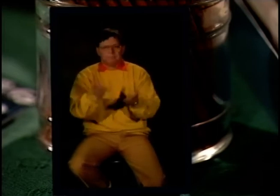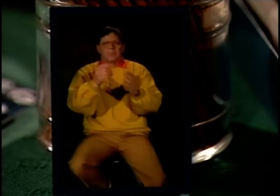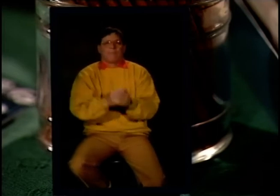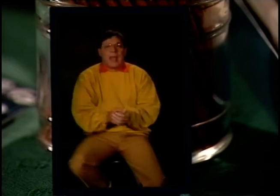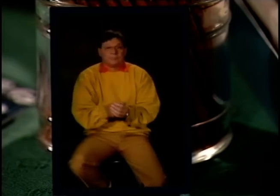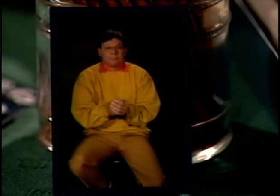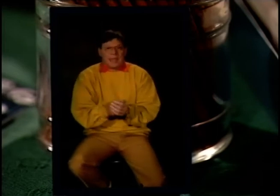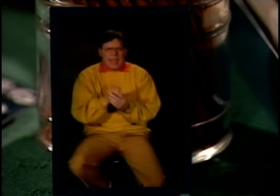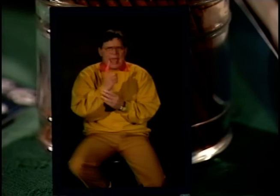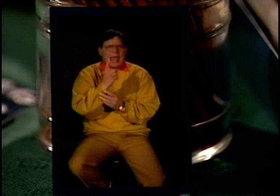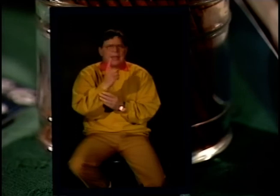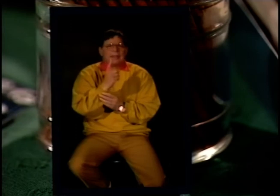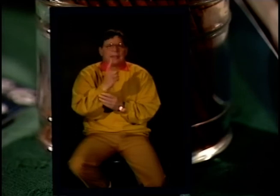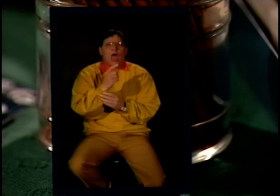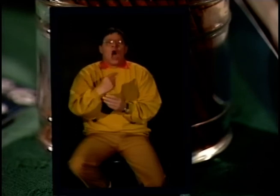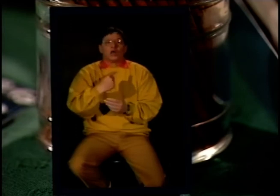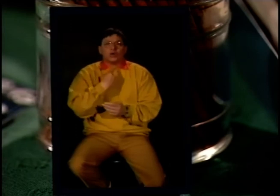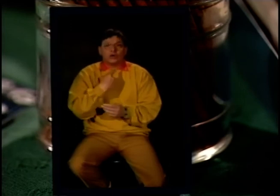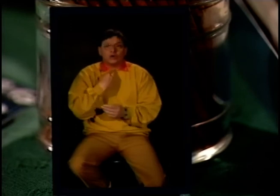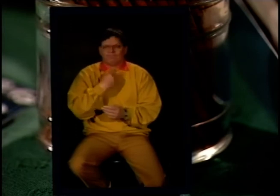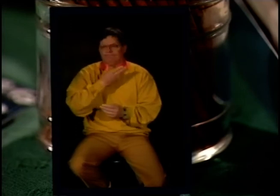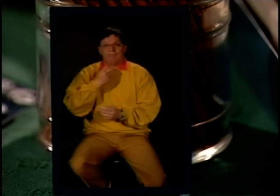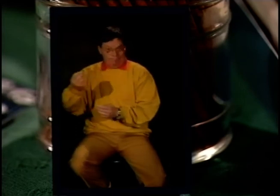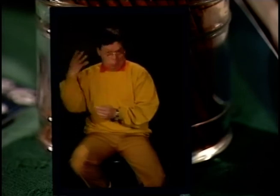Så tar vi bort berättarrösten. Nu.